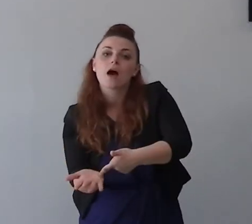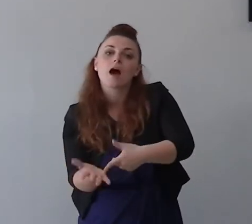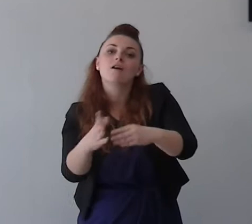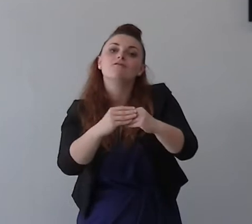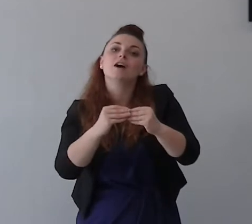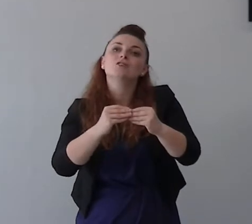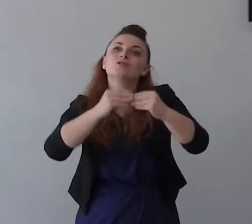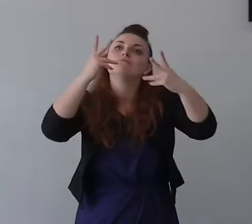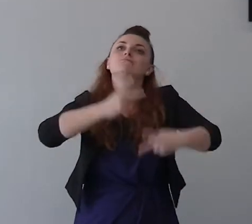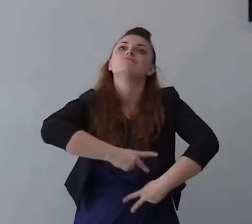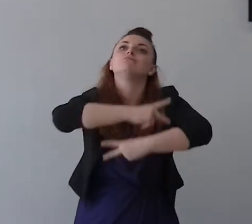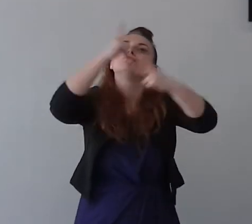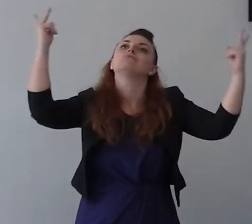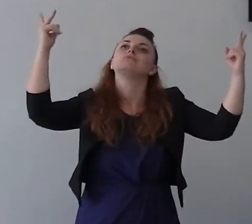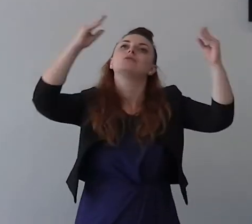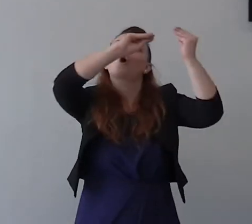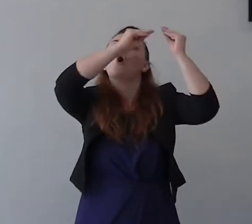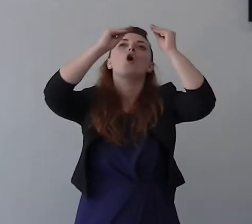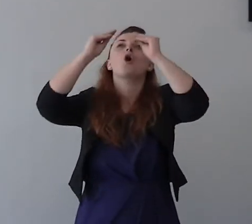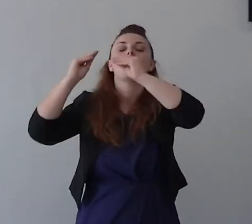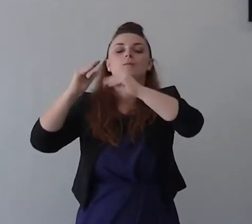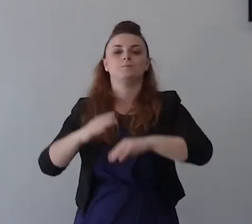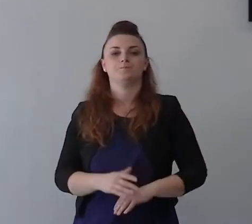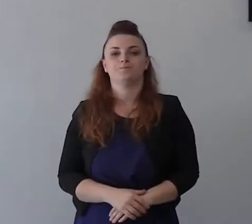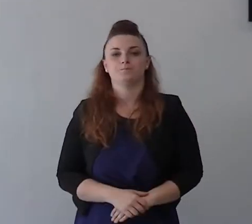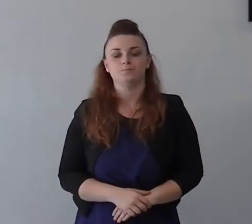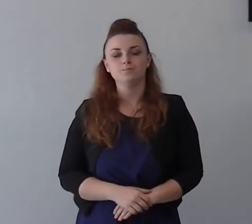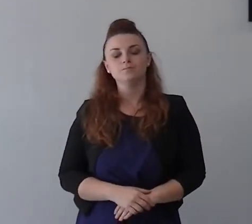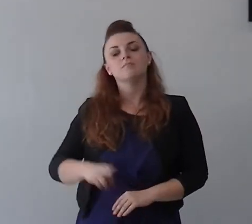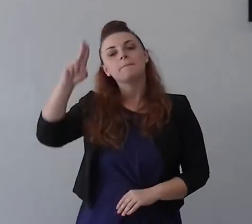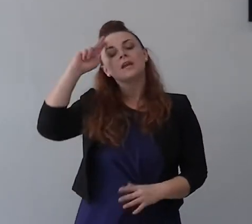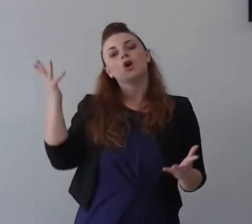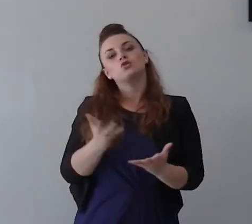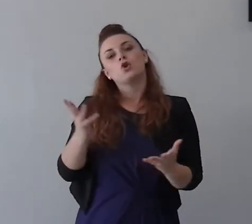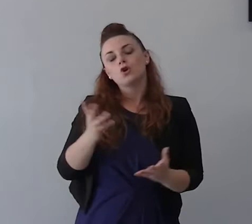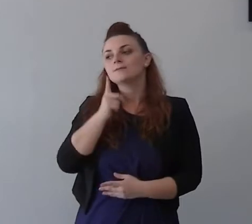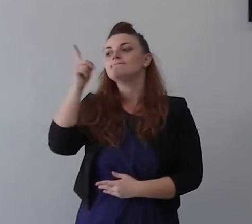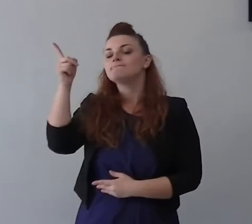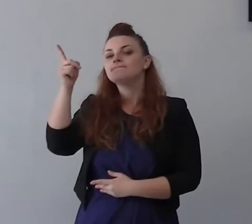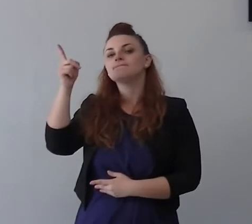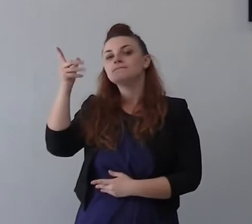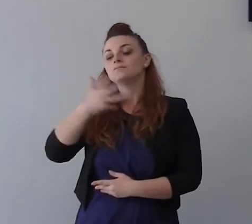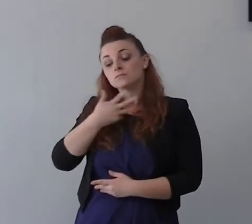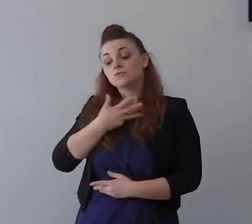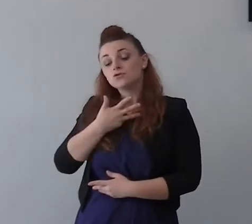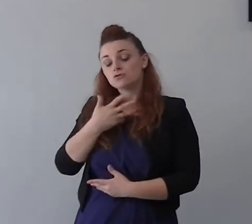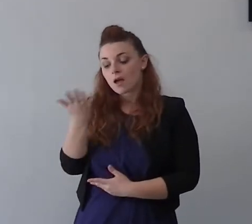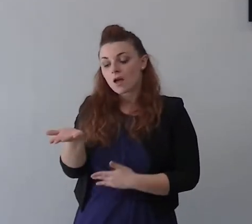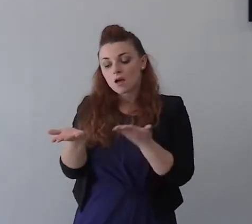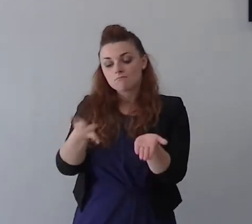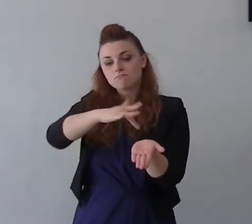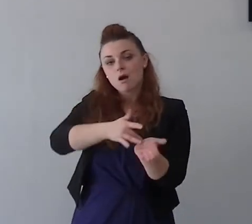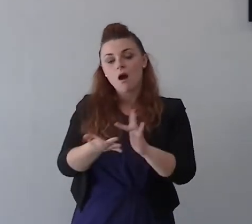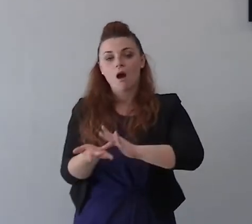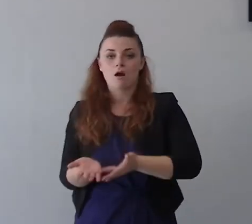Re, per chi se la ricorda. Mi ricordo che lui ha avuto le mani forate